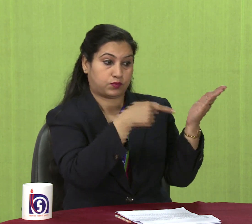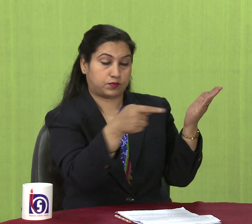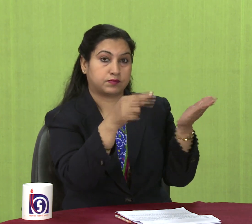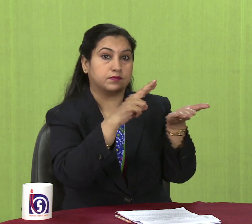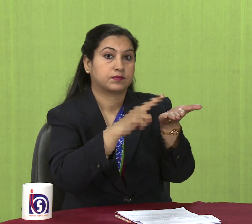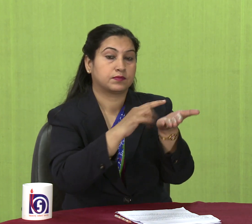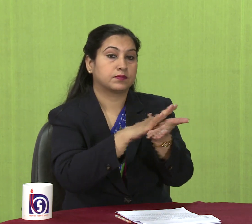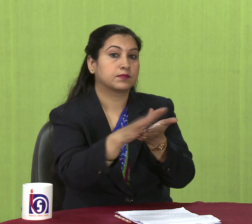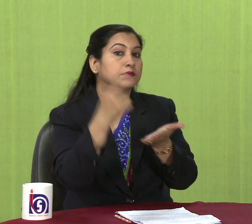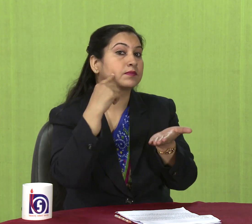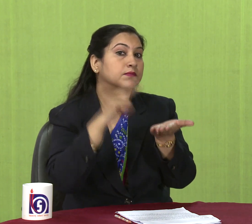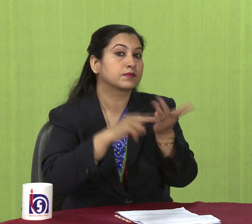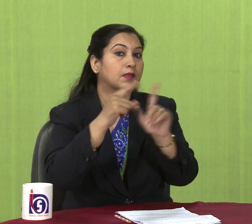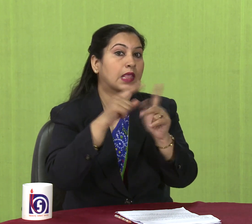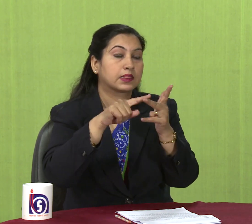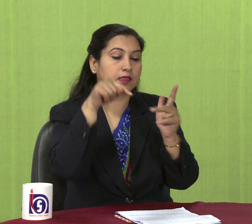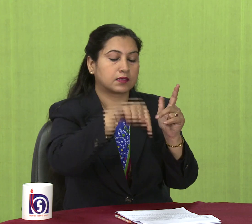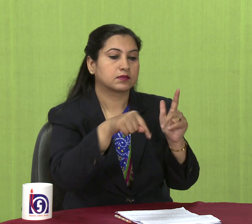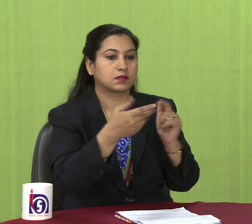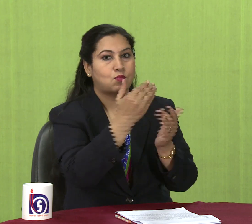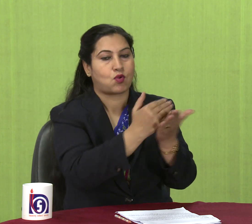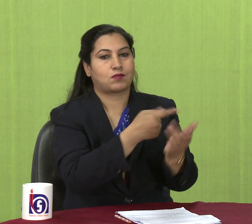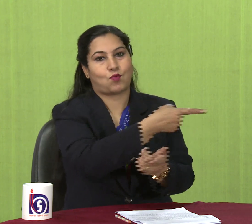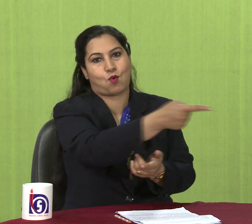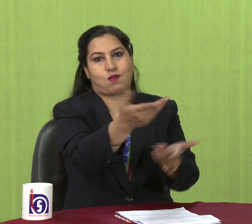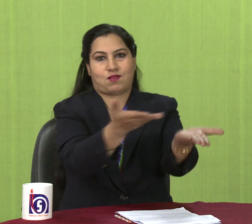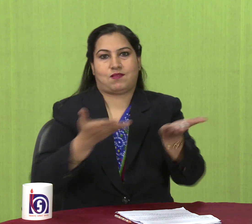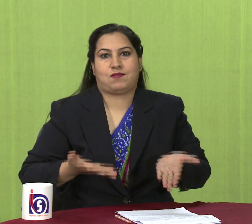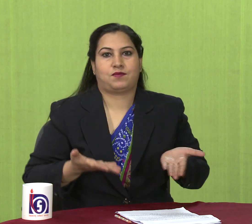हिंदी विषय के इस कार्यक्रम में आपका स्वागत है।